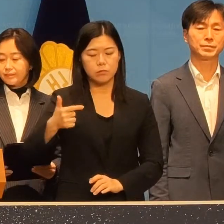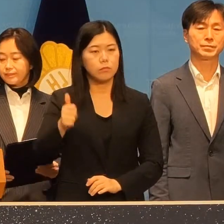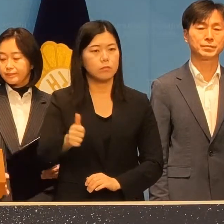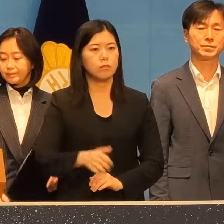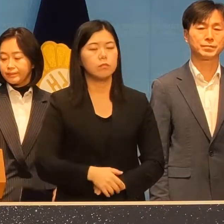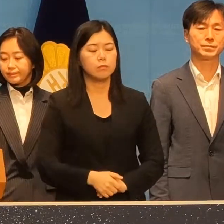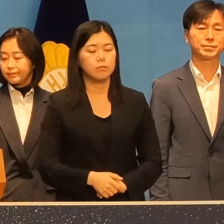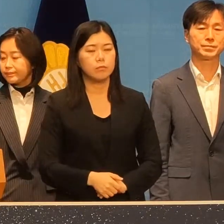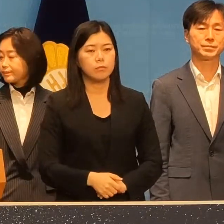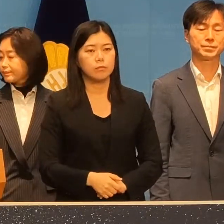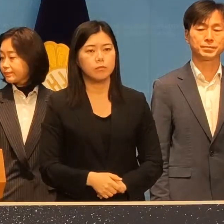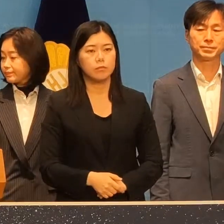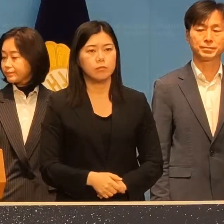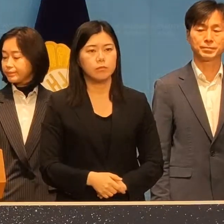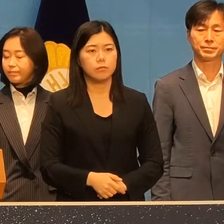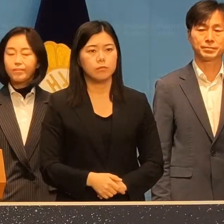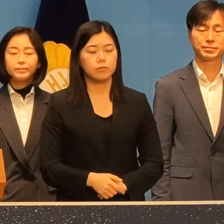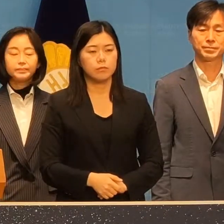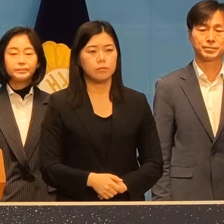주시겠습니다.